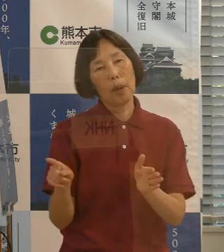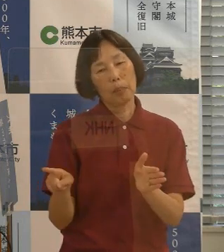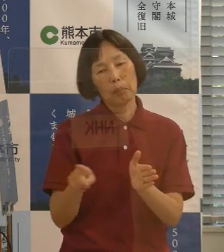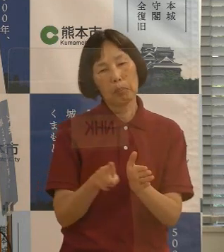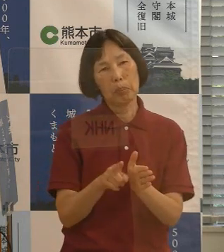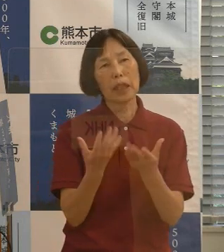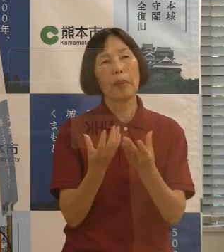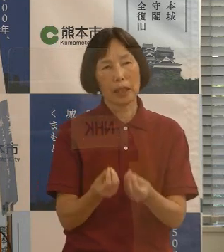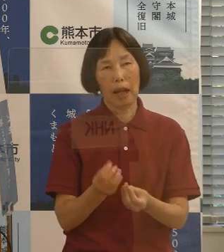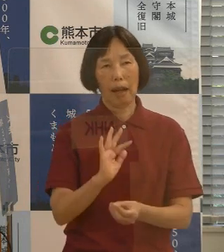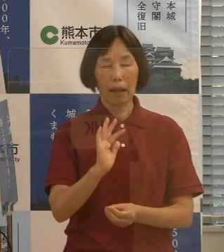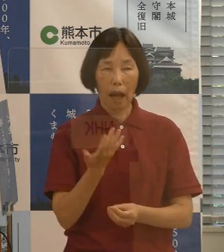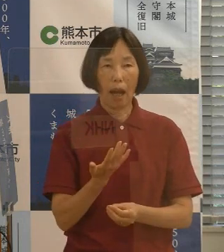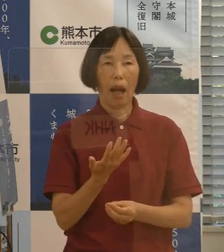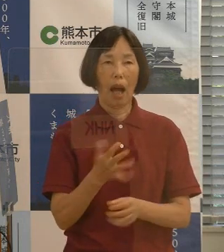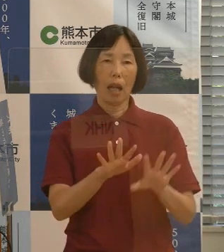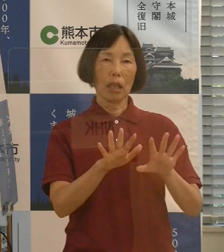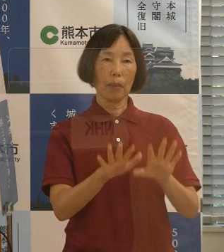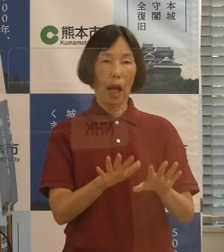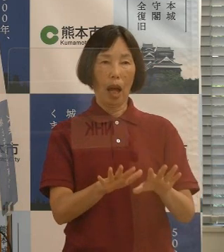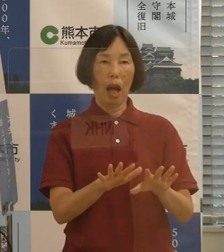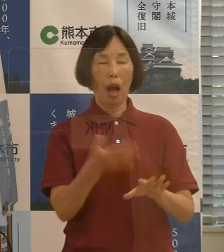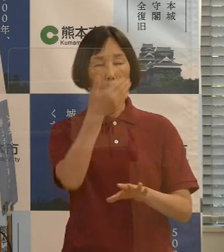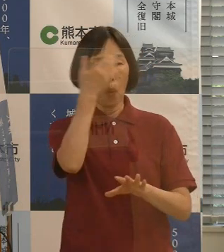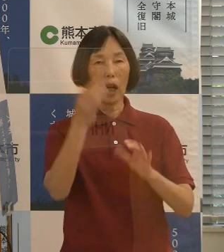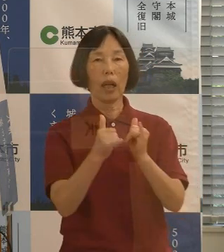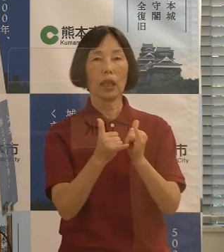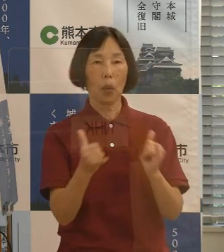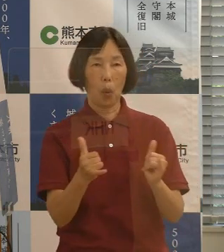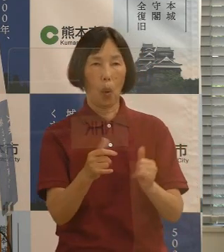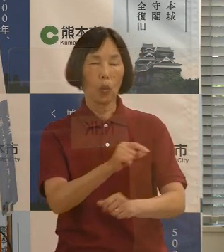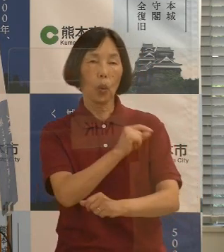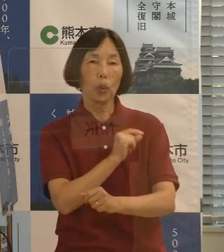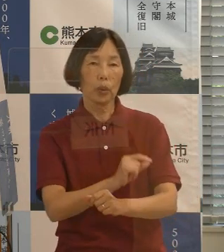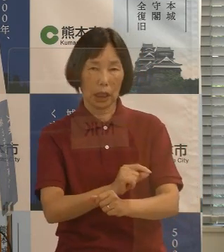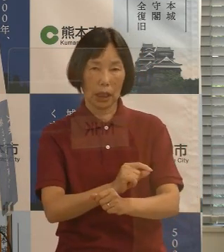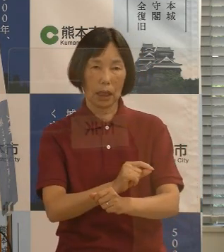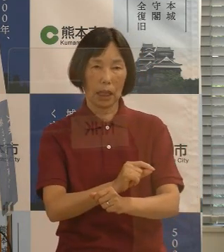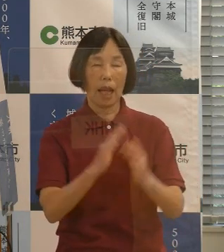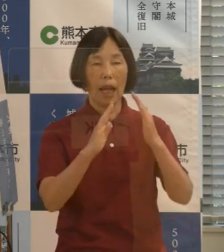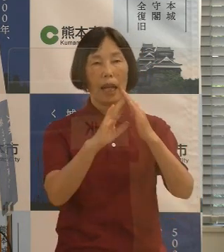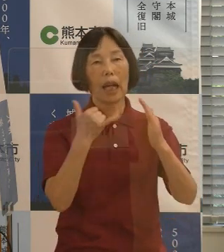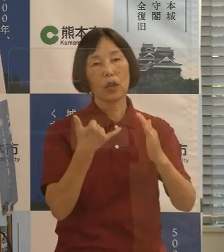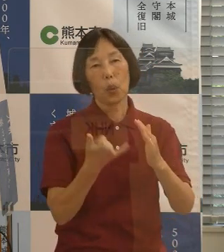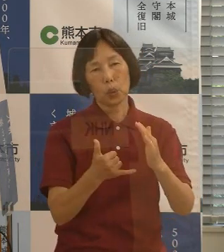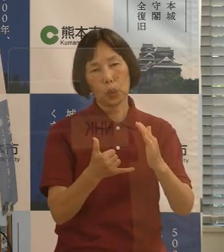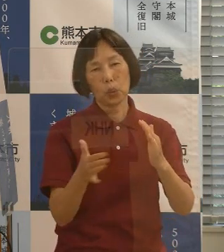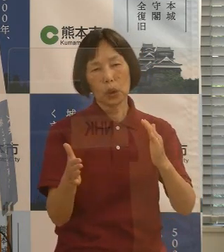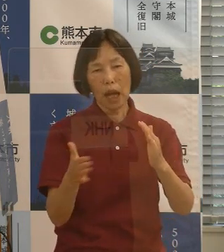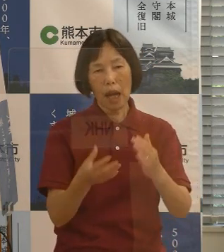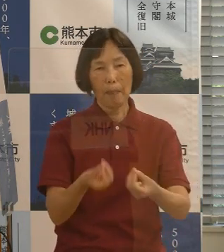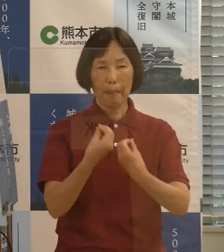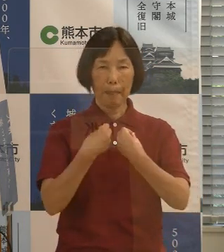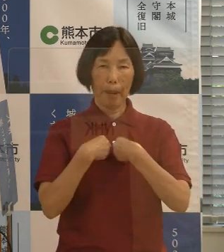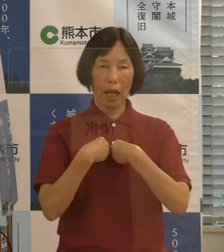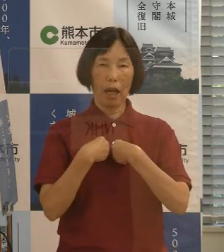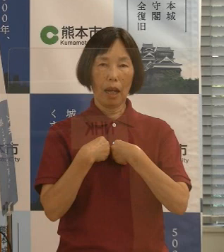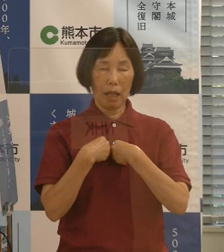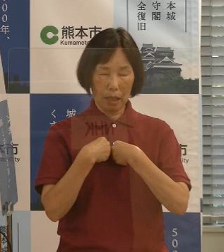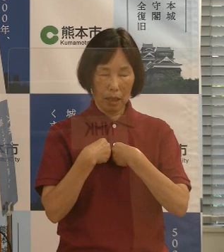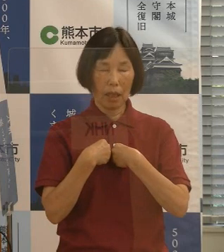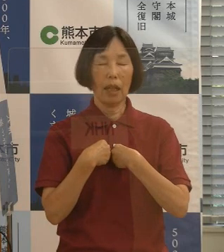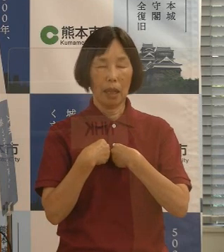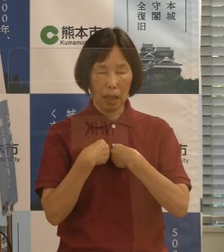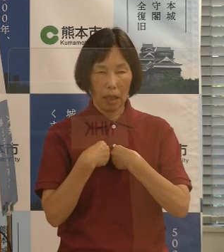が、ここに来てやはり、若い世代の方、まあ、特にそういう家族からのこの感染というのでです